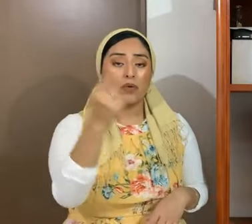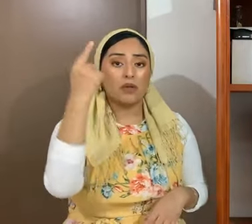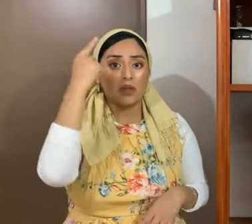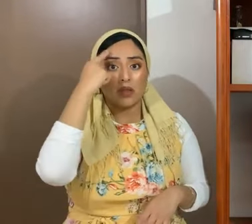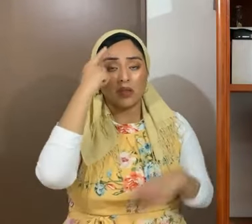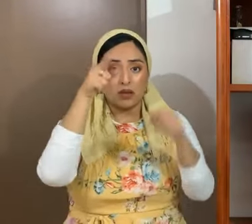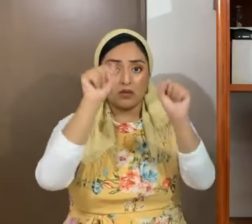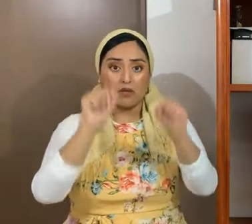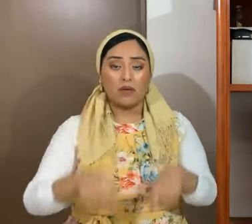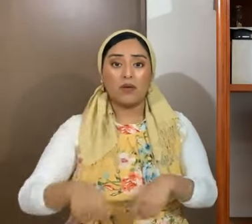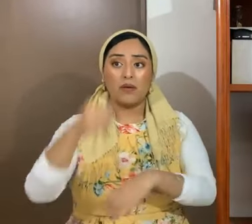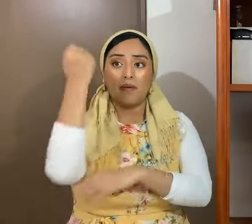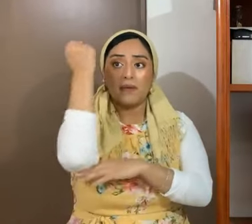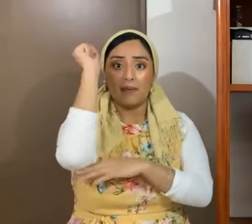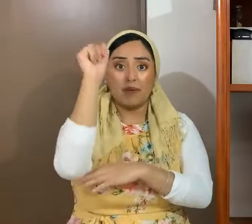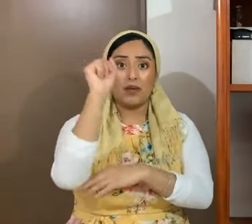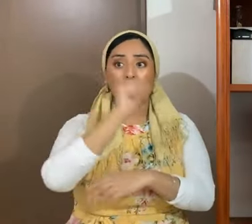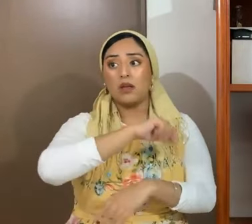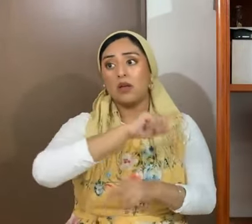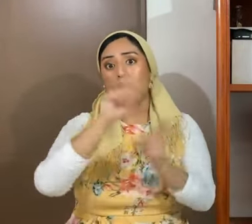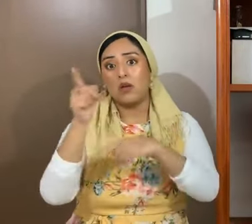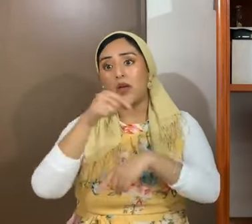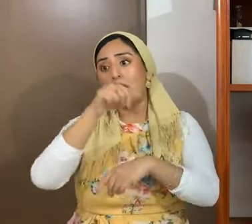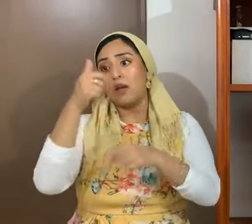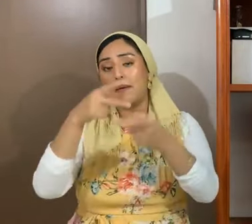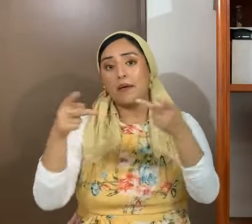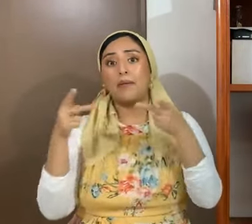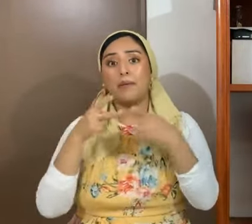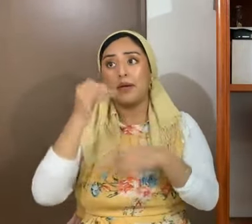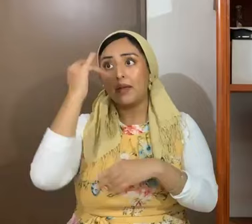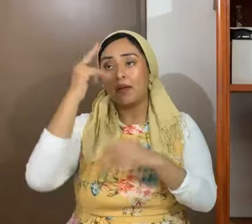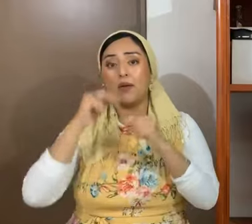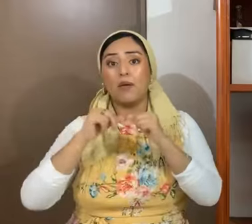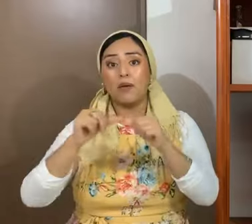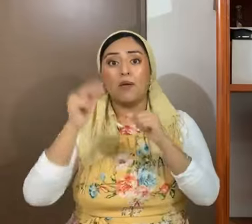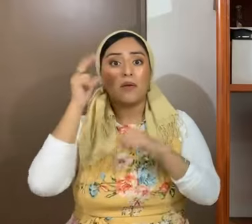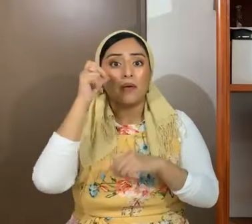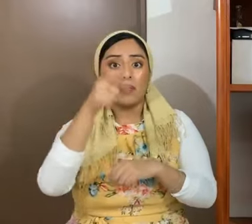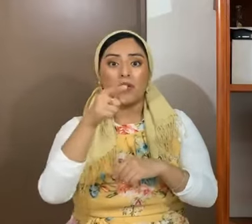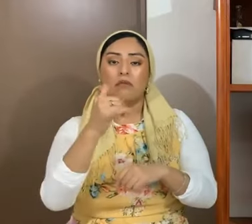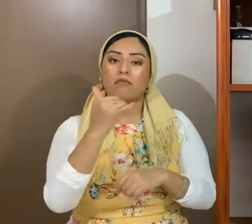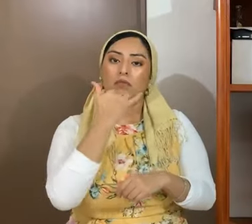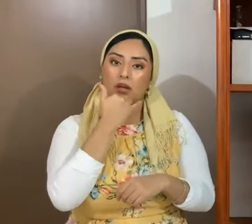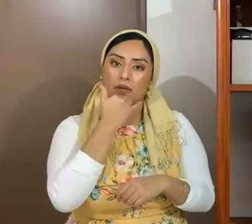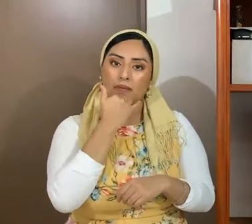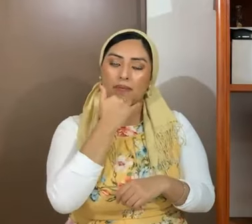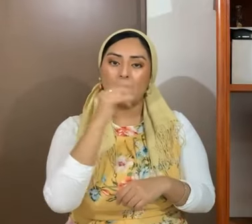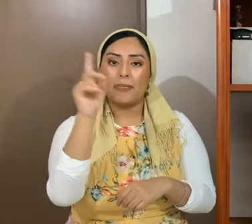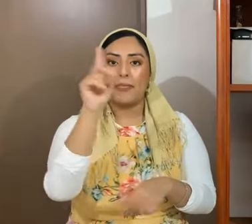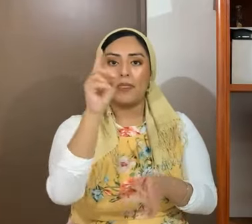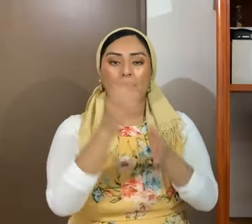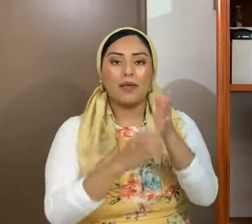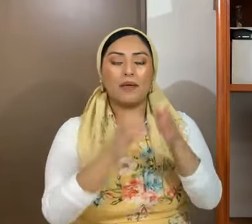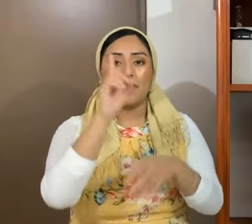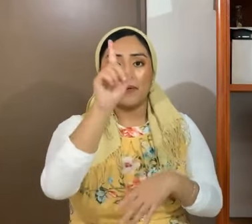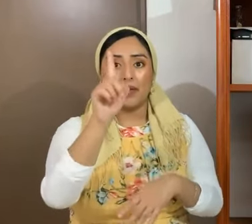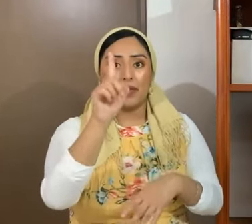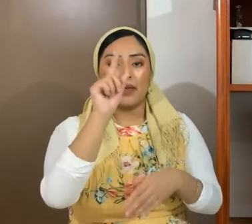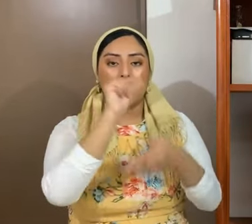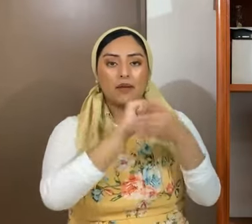puedes rebelar y a irte a otro lugar y que el Eterno te va a seguir escuchando, estás en un error. Deuteronomio